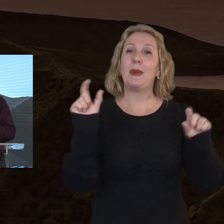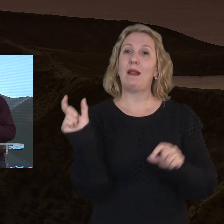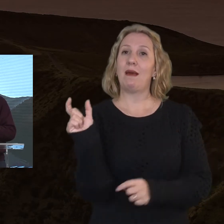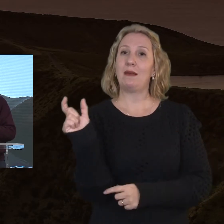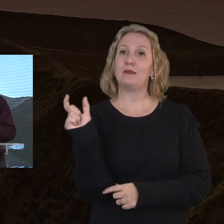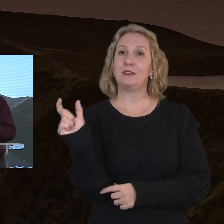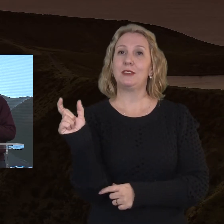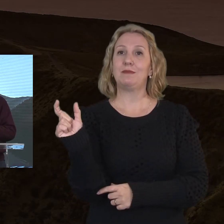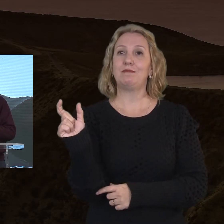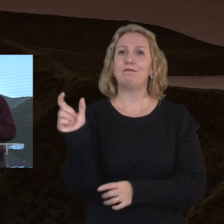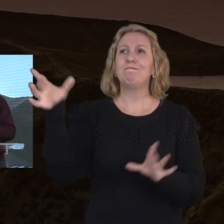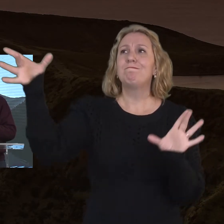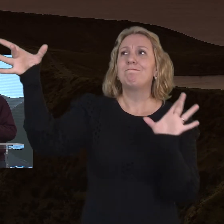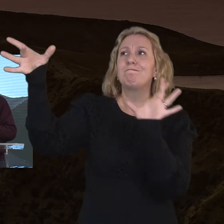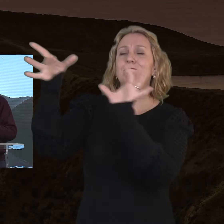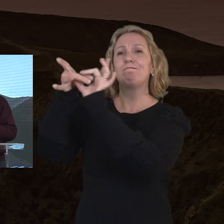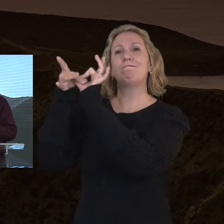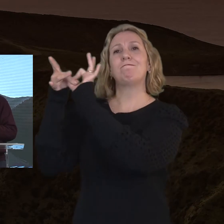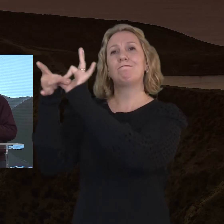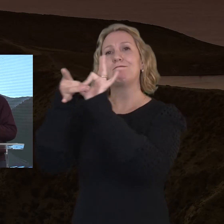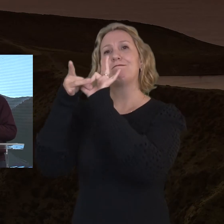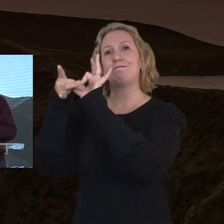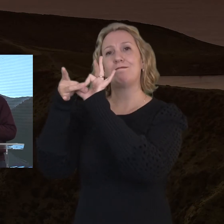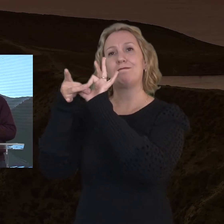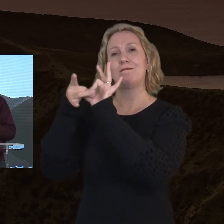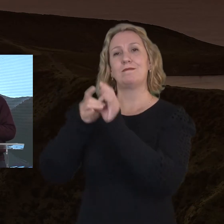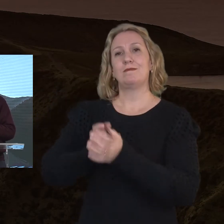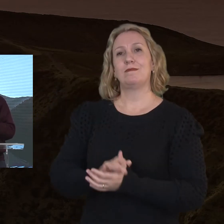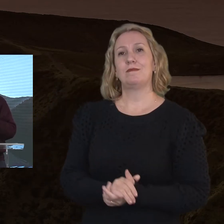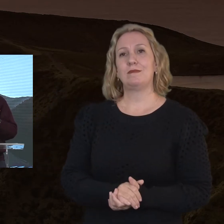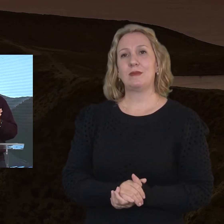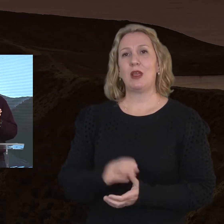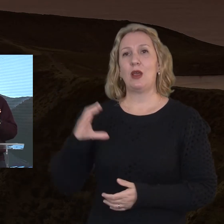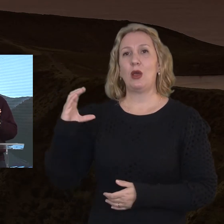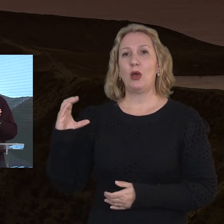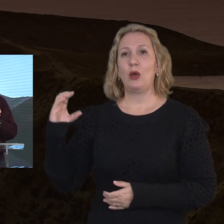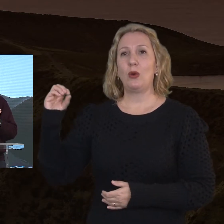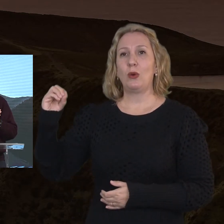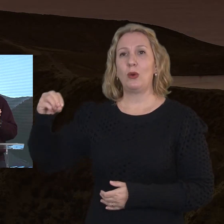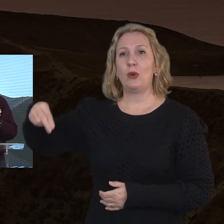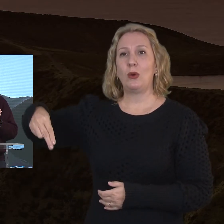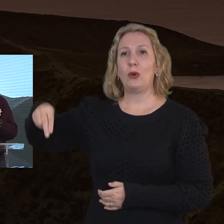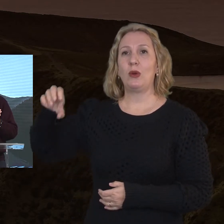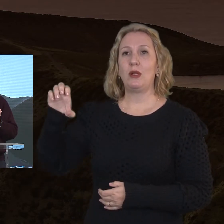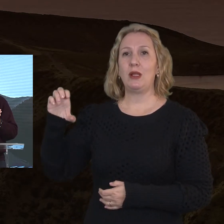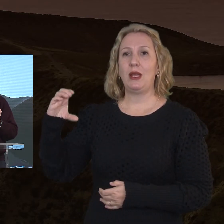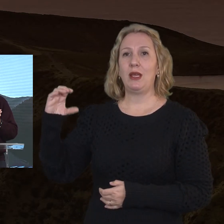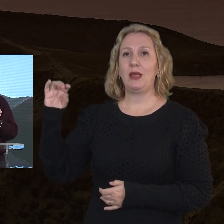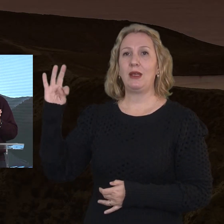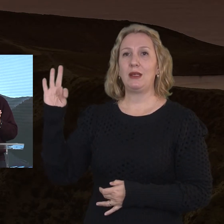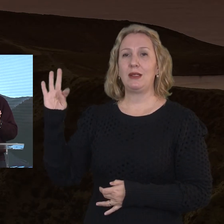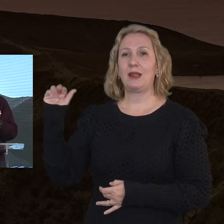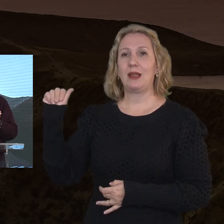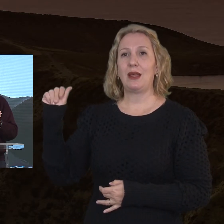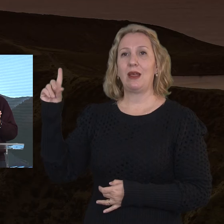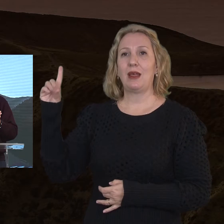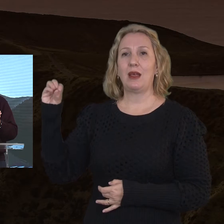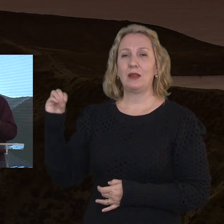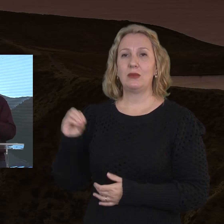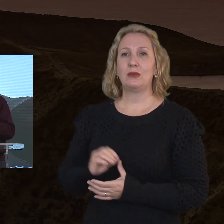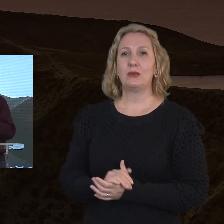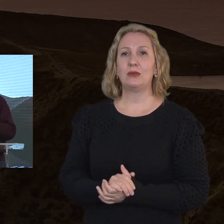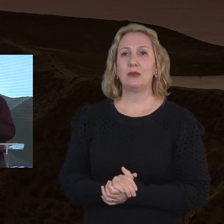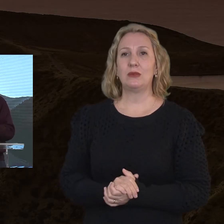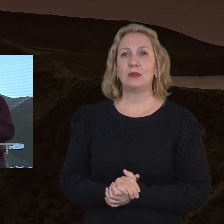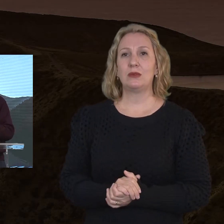conectado a frase e inclusive a a live